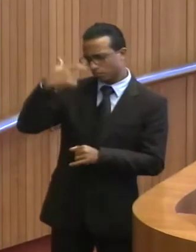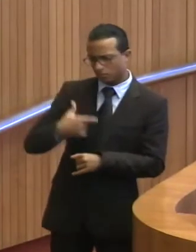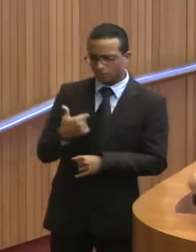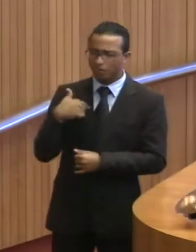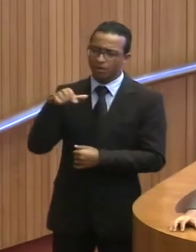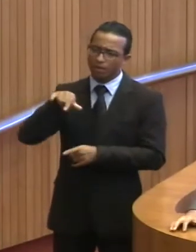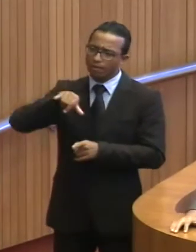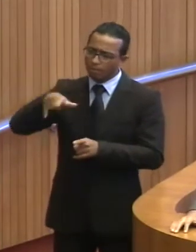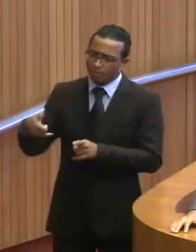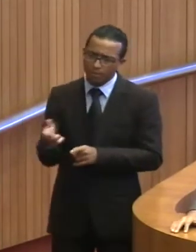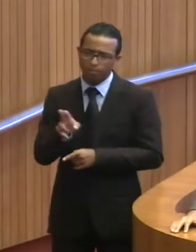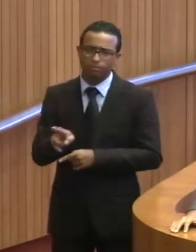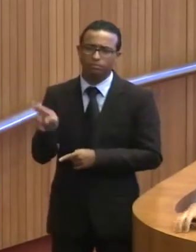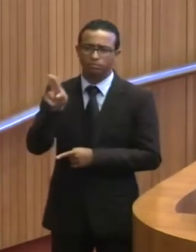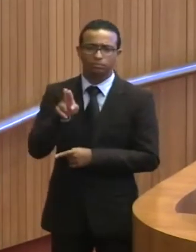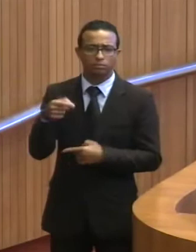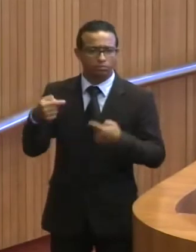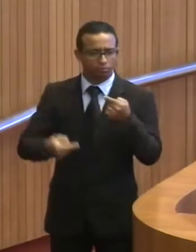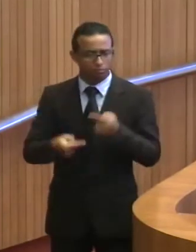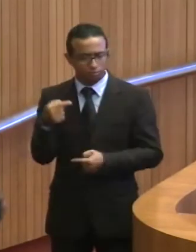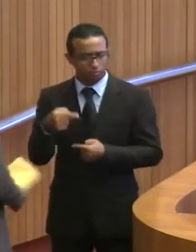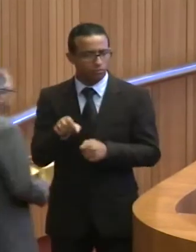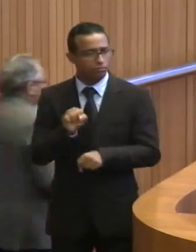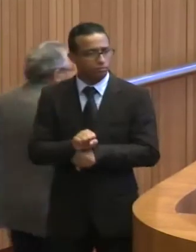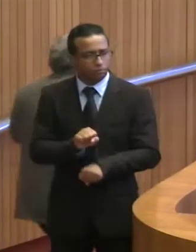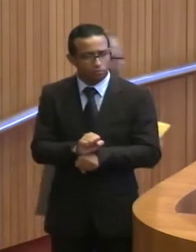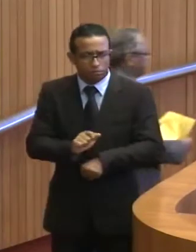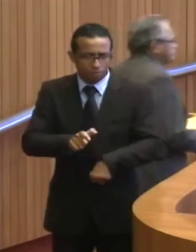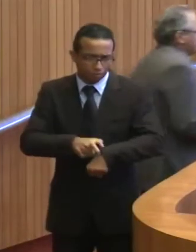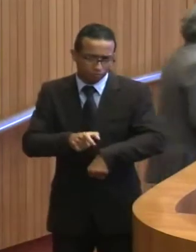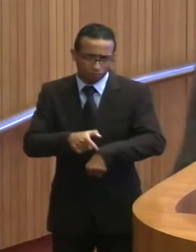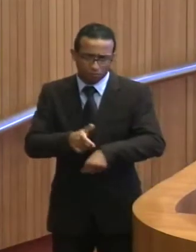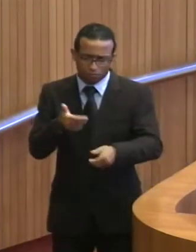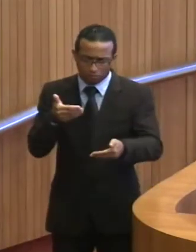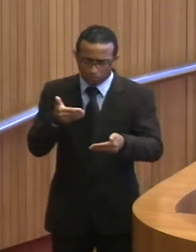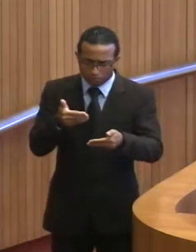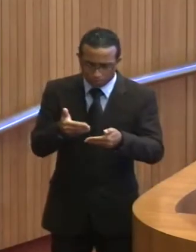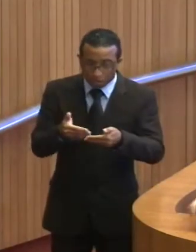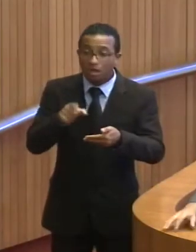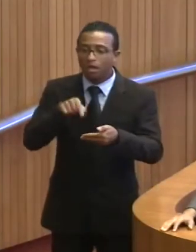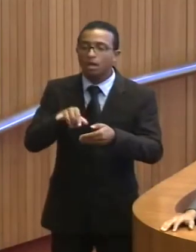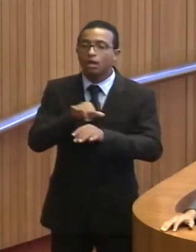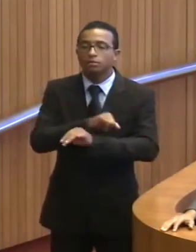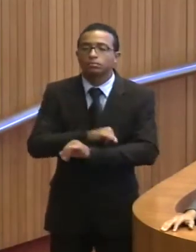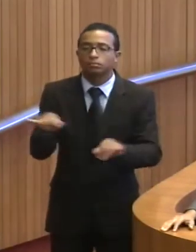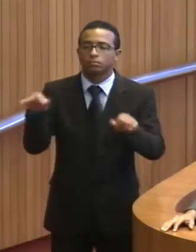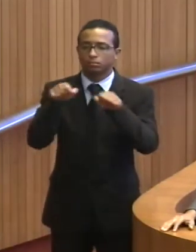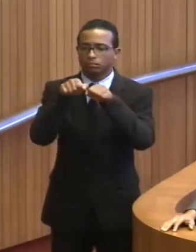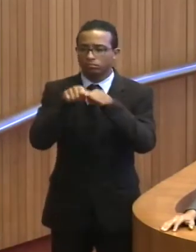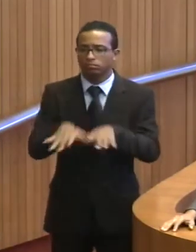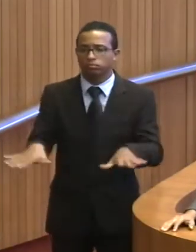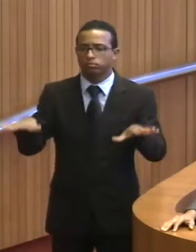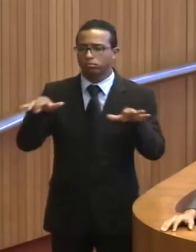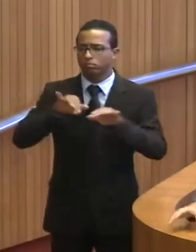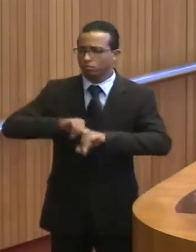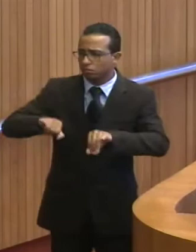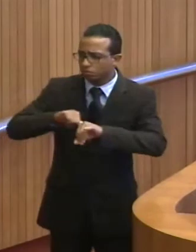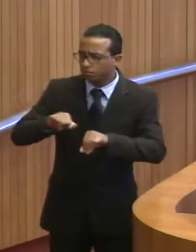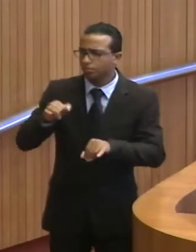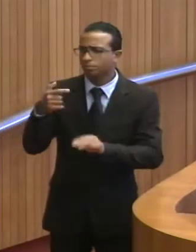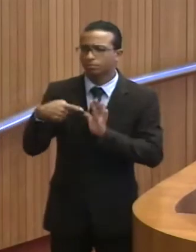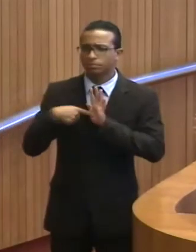queriam usar politicamente. Esperaram o momento para fazer o uso da informação.